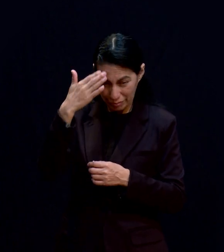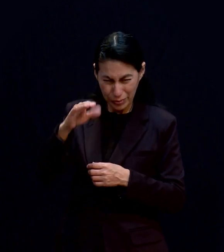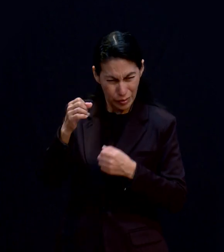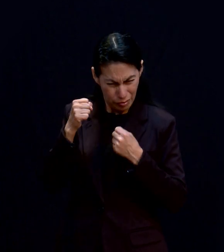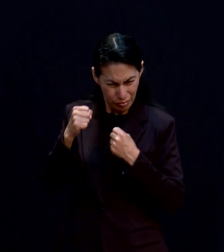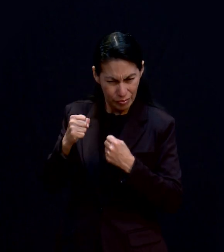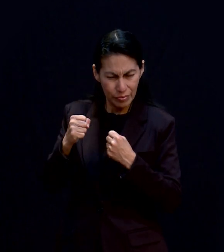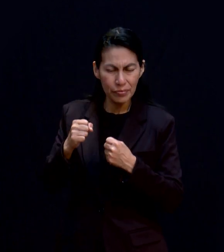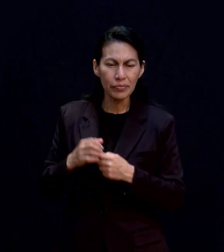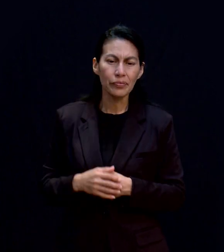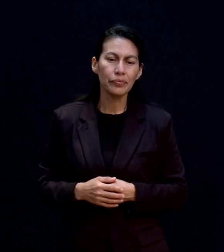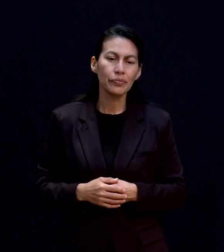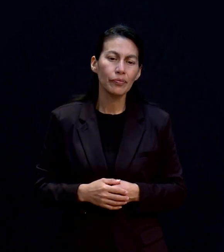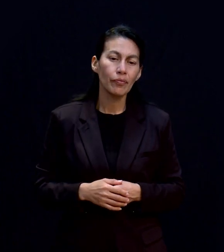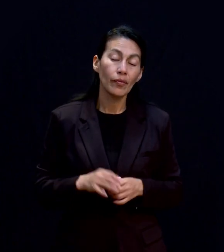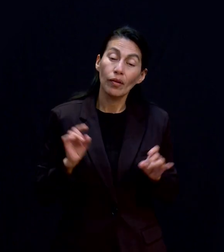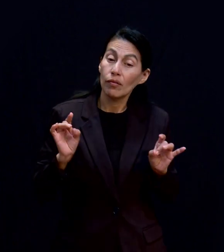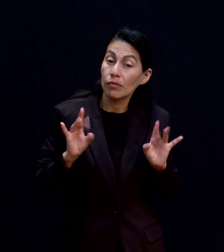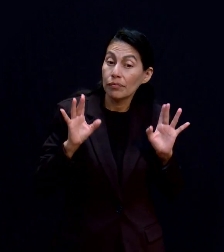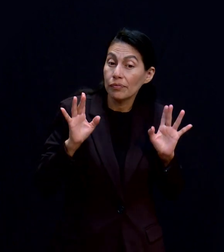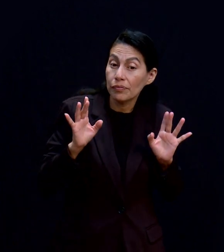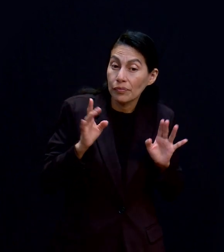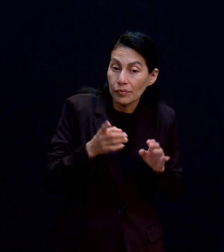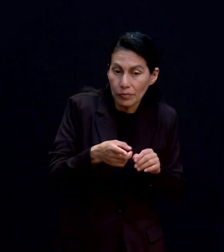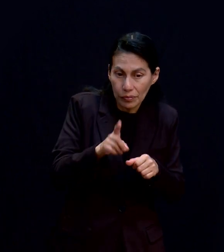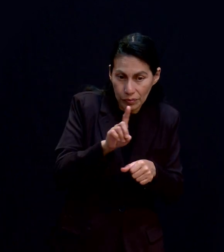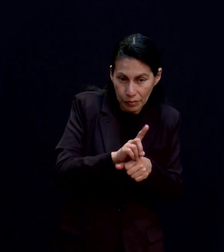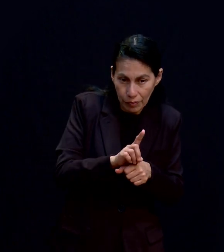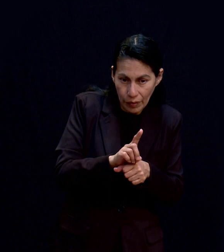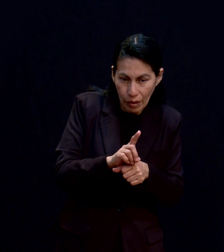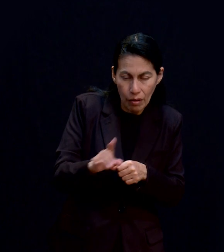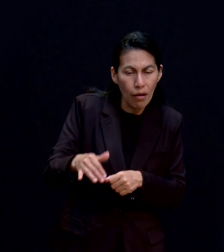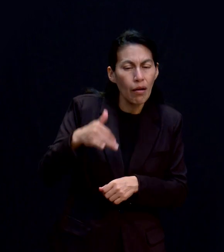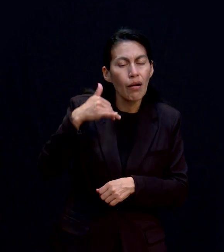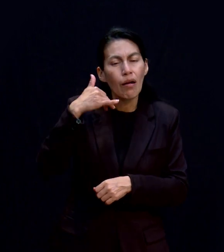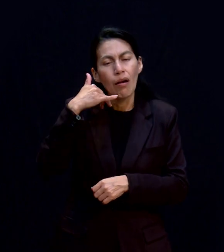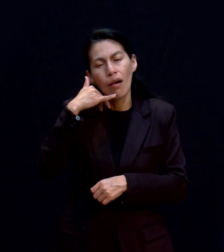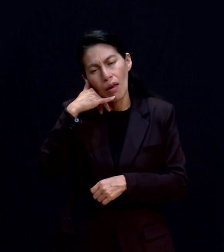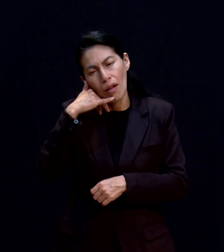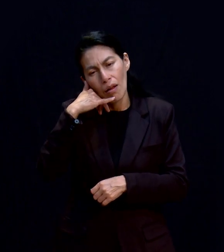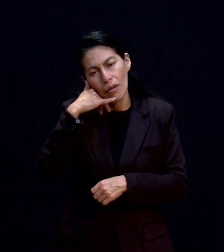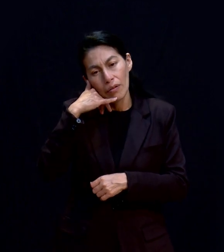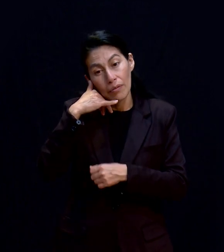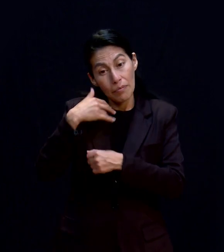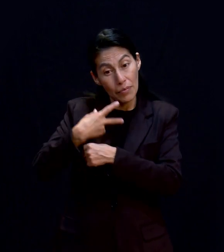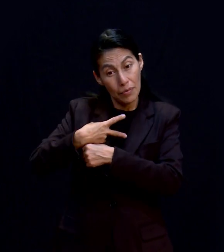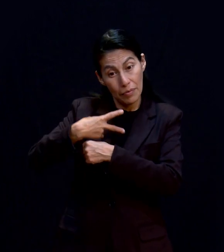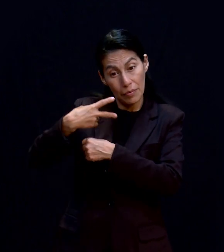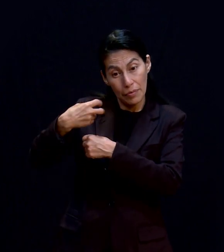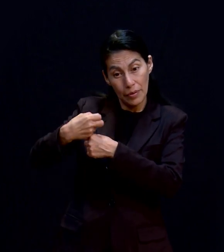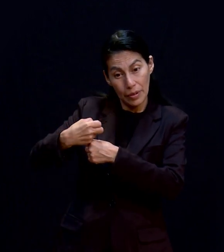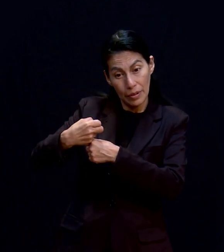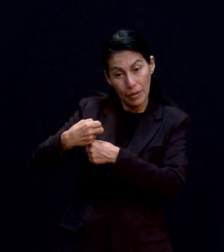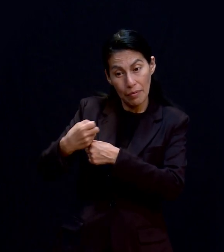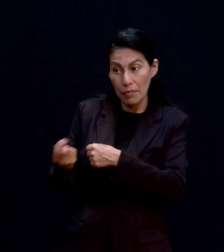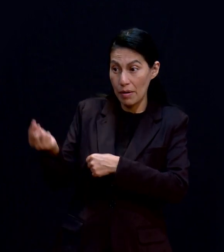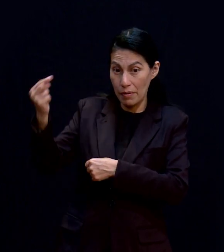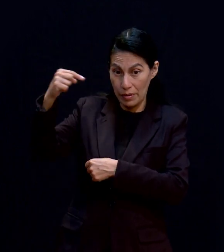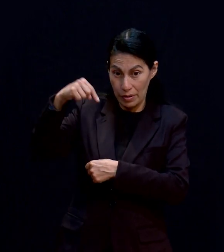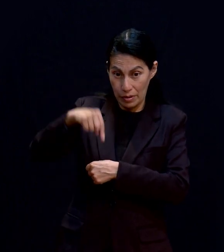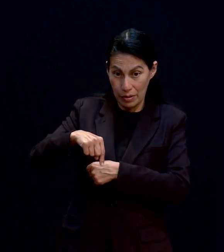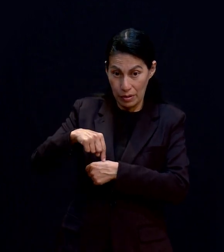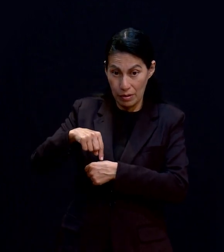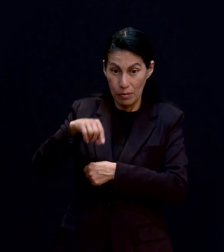especial para todos nosotros y fue así que precisamente un día recibo cierta llamada para invitarme a